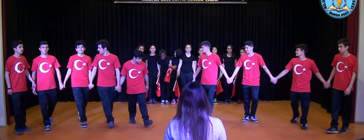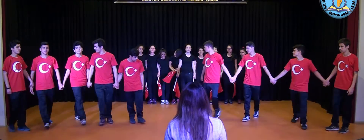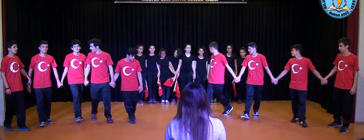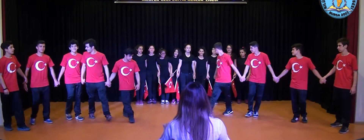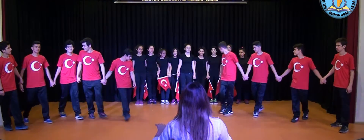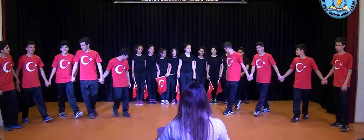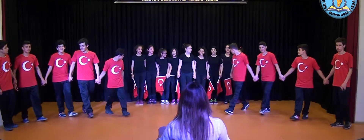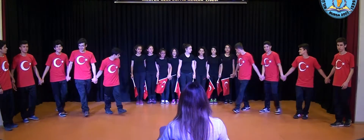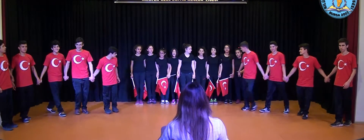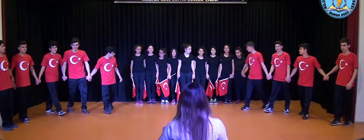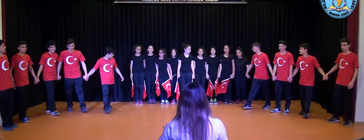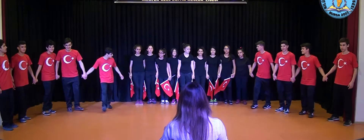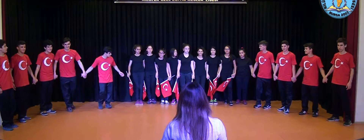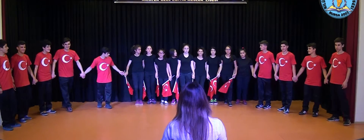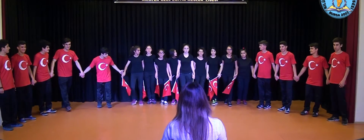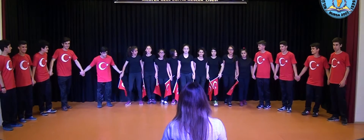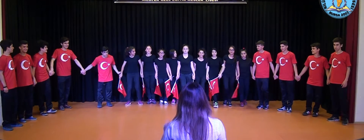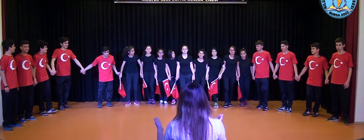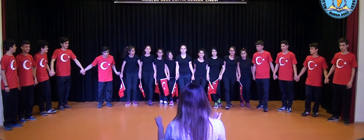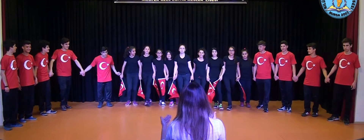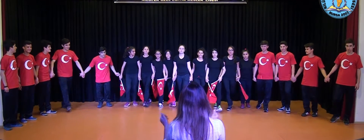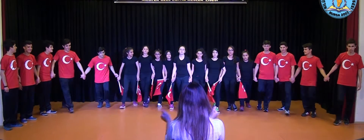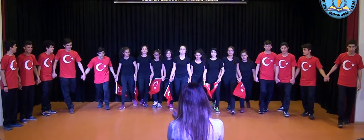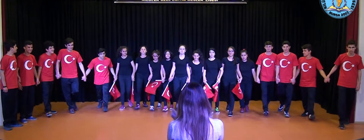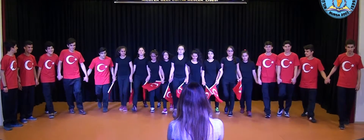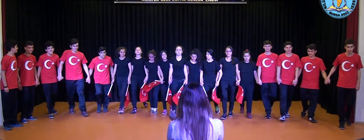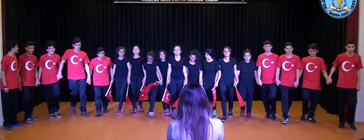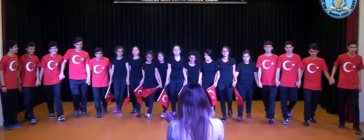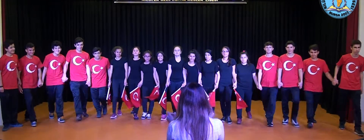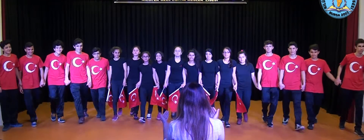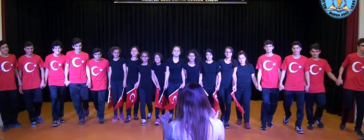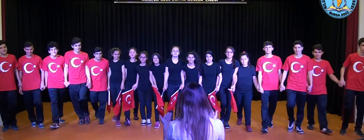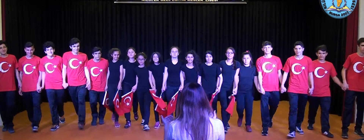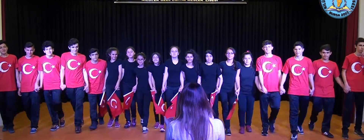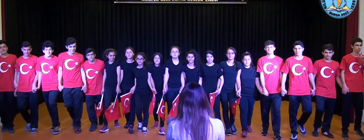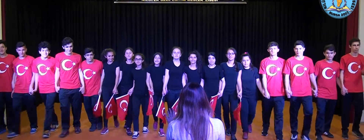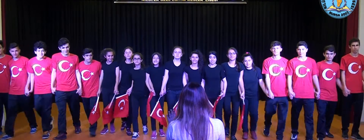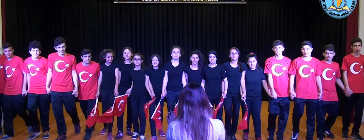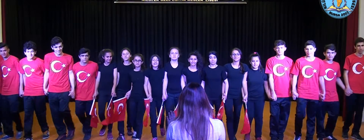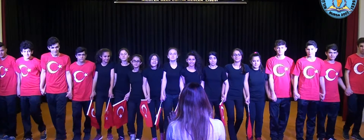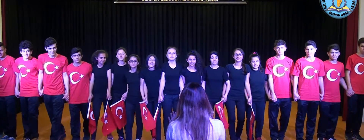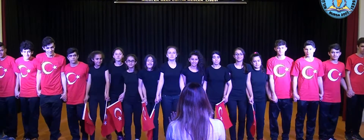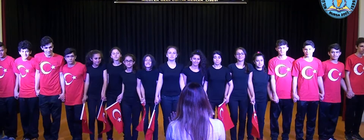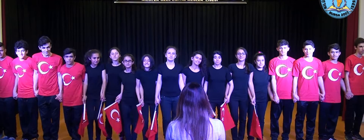Ertaş'a Yaşa Mustafa Kemal Paşa Yaşa Alın